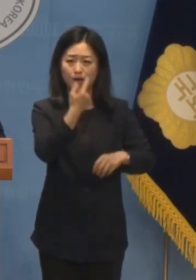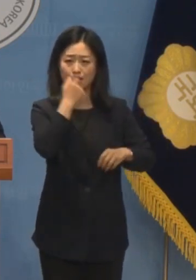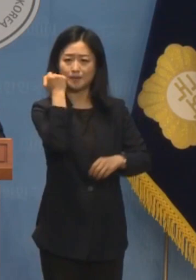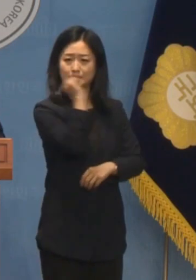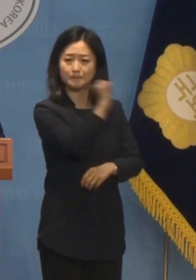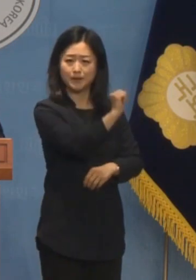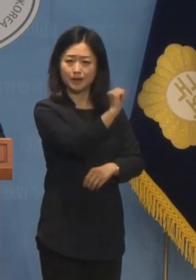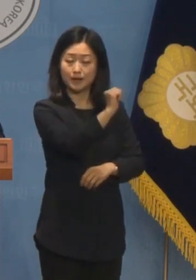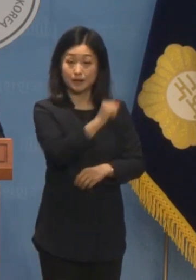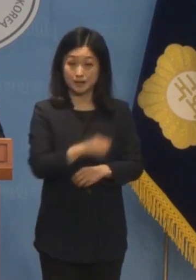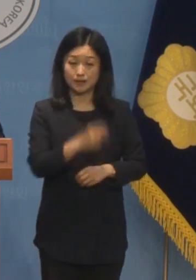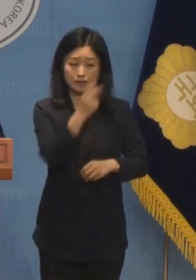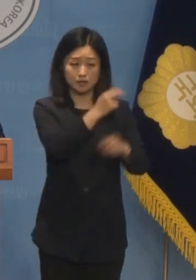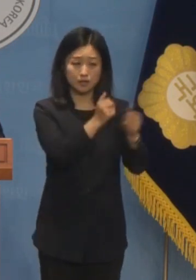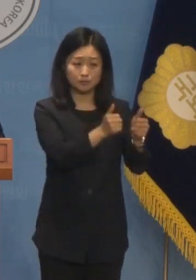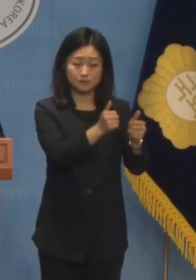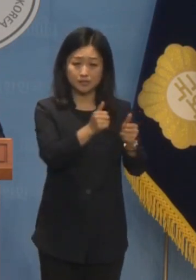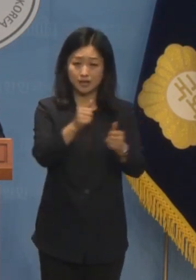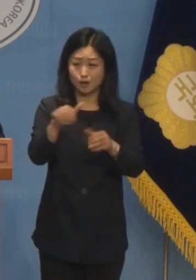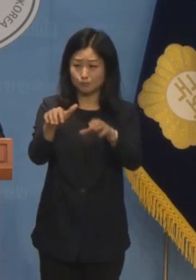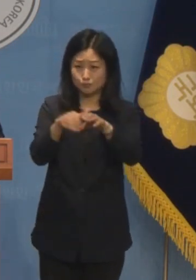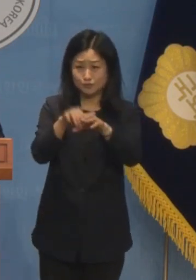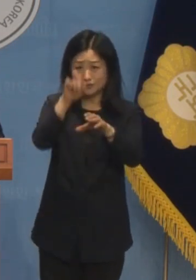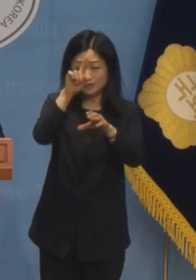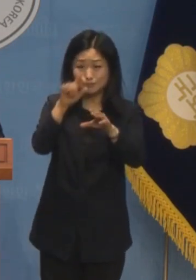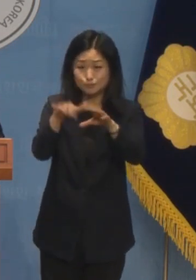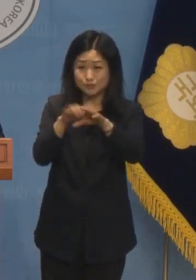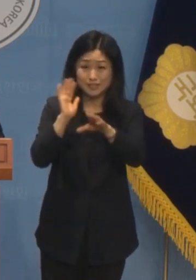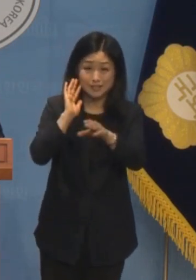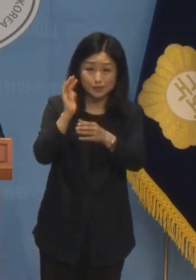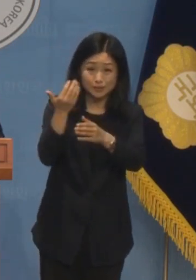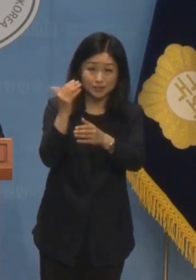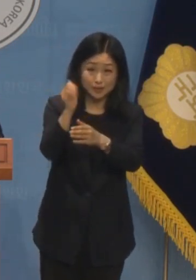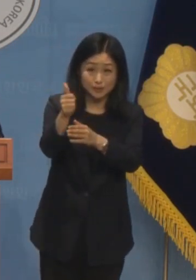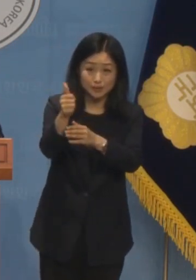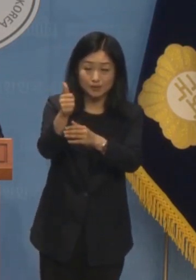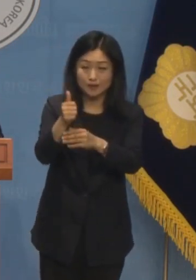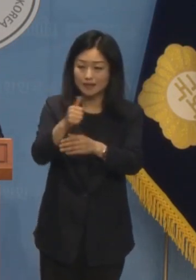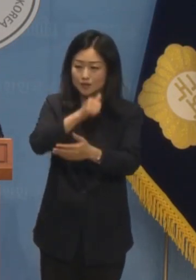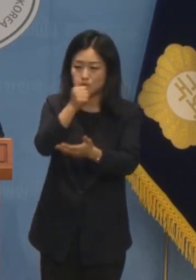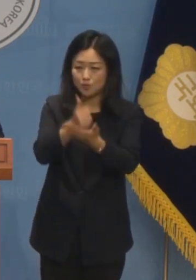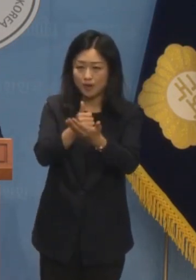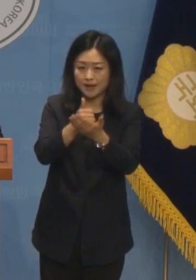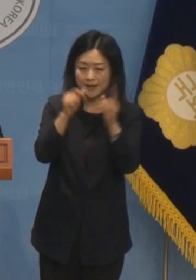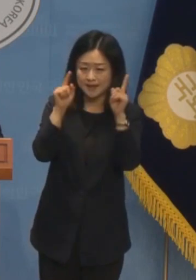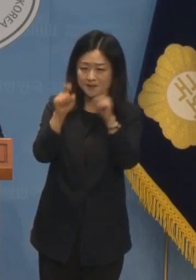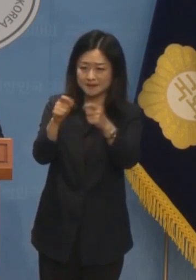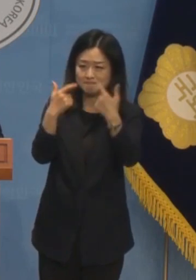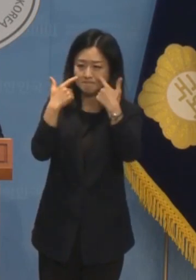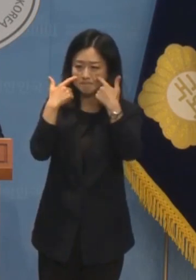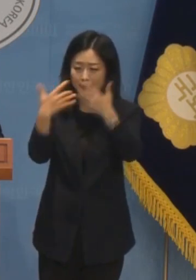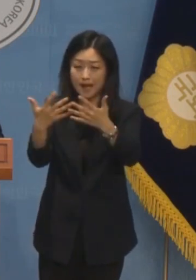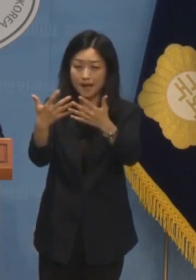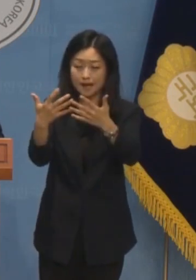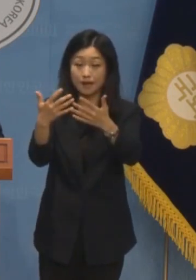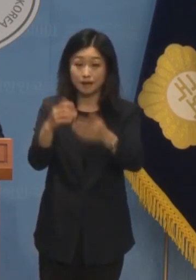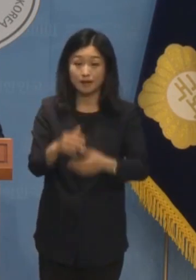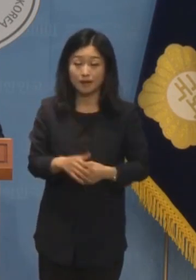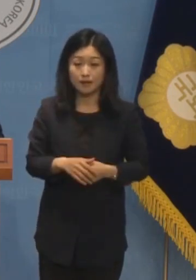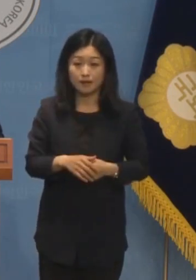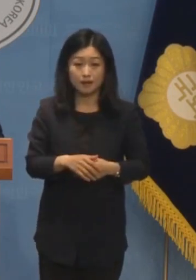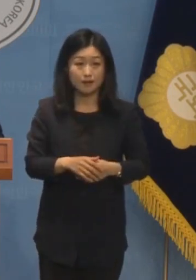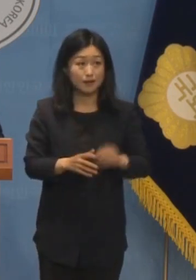검찰이 문재인 전 대통령을 피의자로 적시하며 본격적인 정치보복 수사에 나섰습니다. 대통령 국정